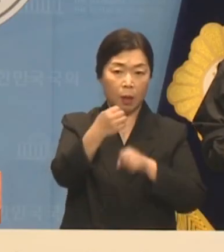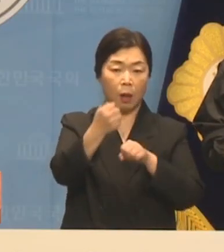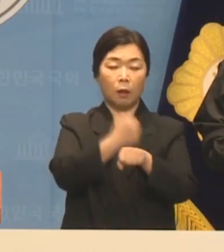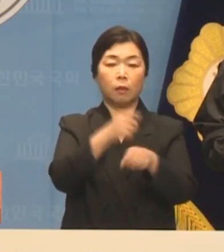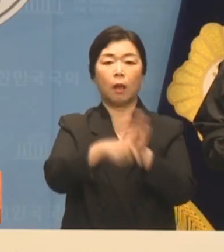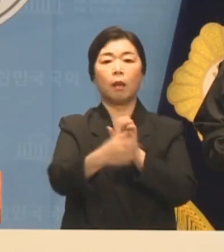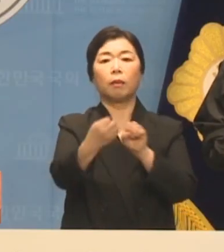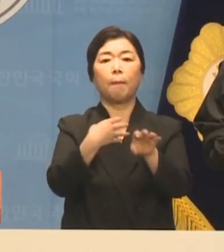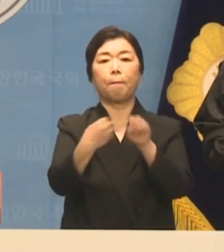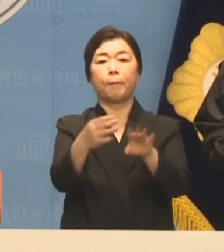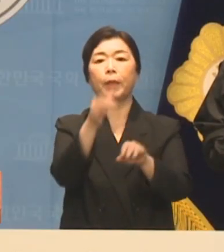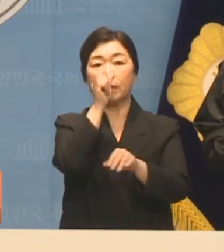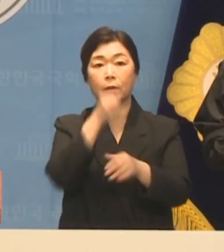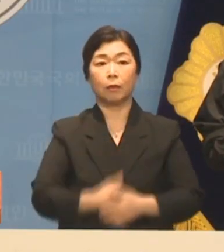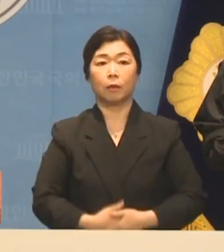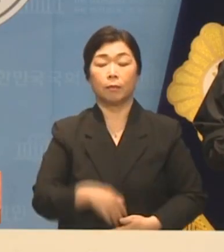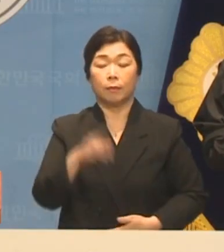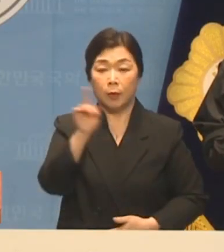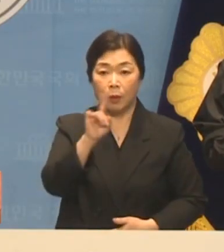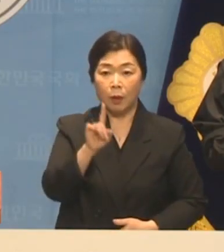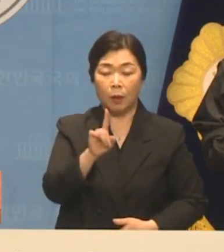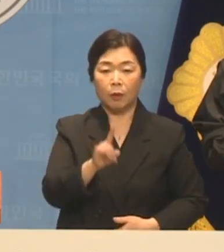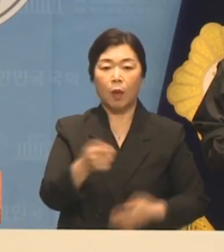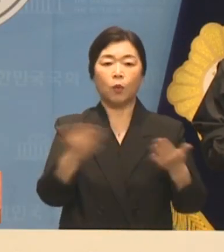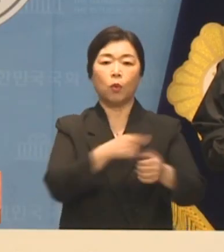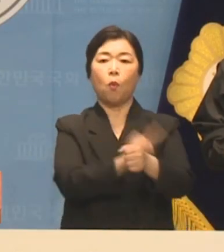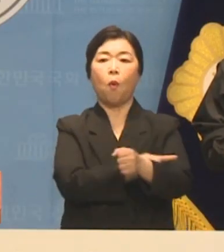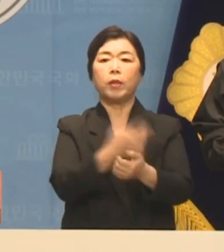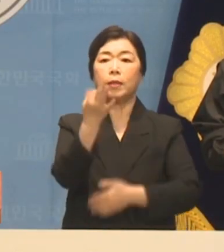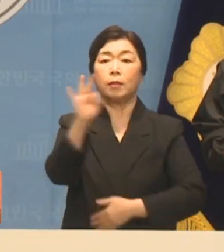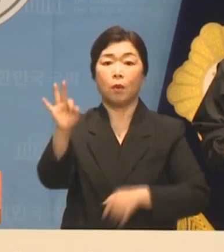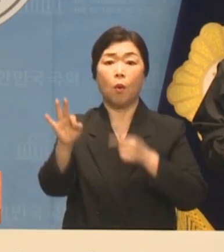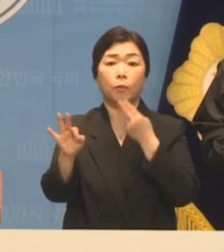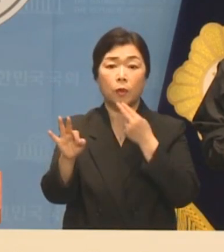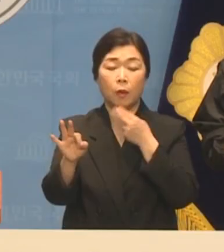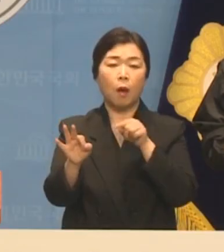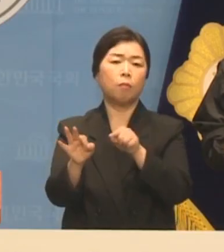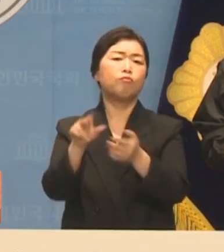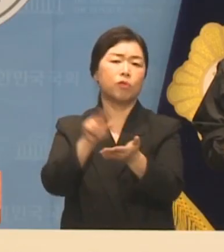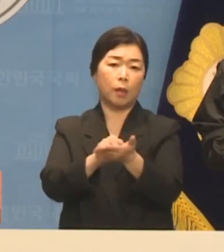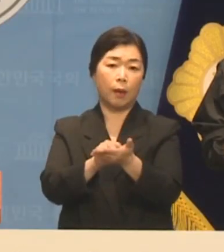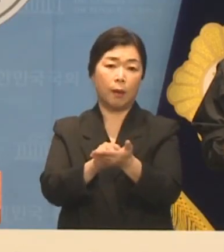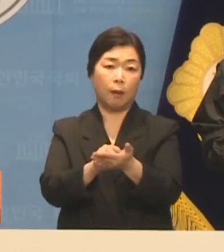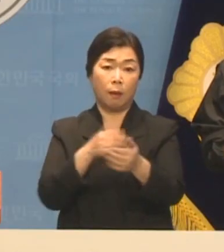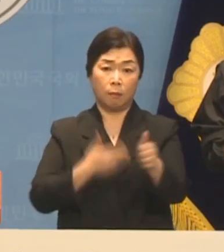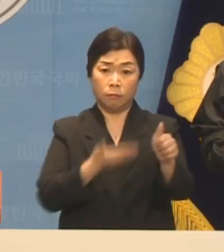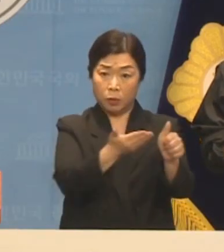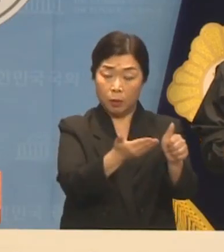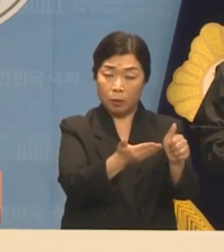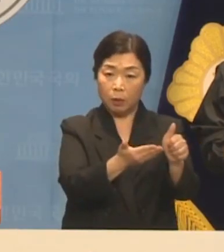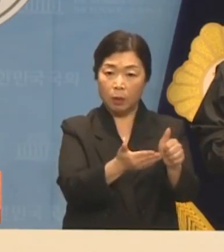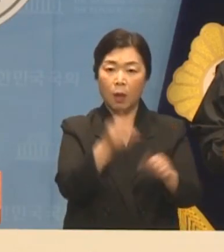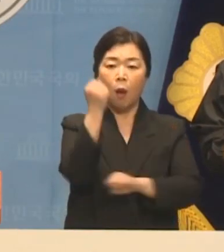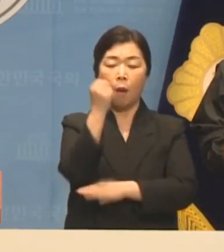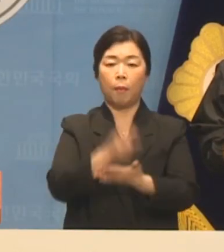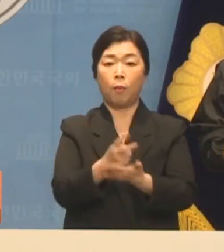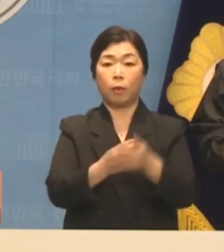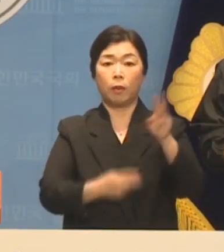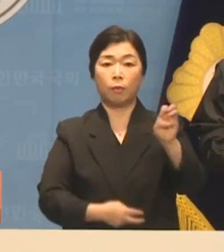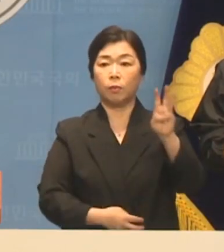하셨습니다. 저는 쿠팡이 노동 3권을 인정하지 않는 현실을 지적하며 헌법 33조에 따라